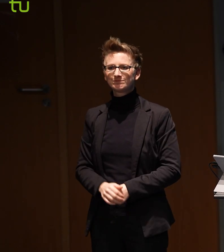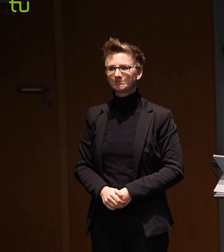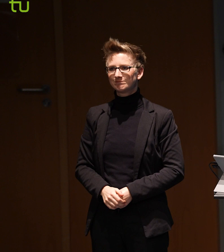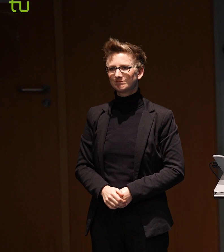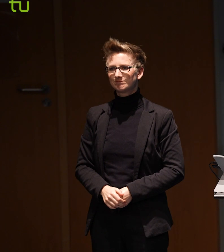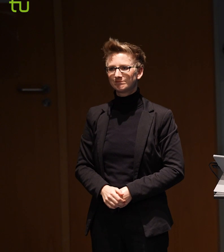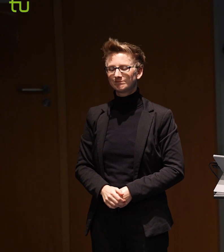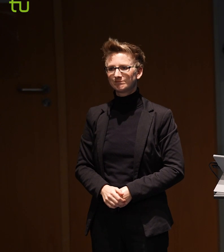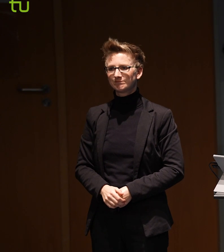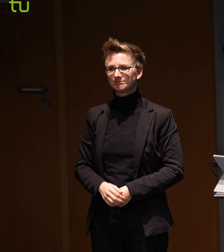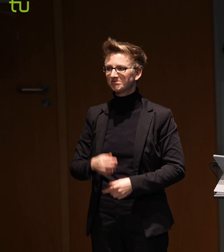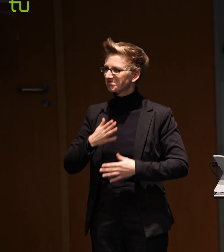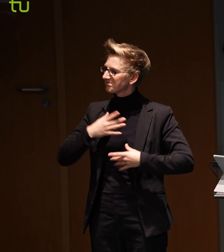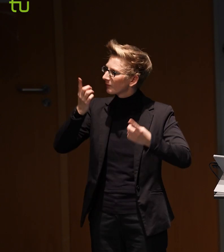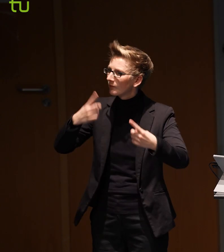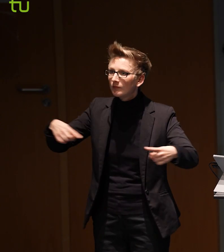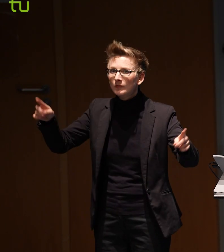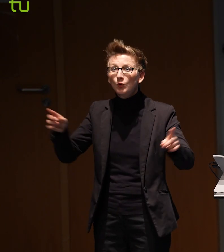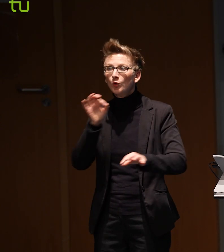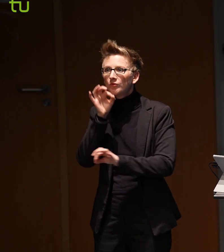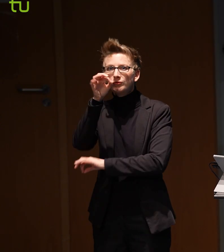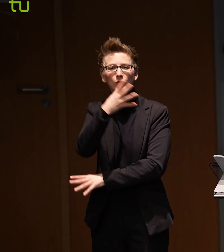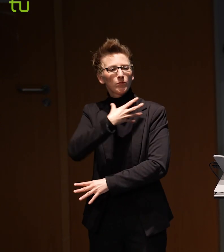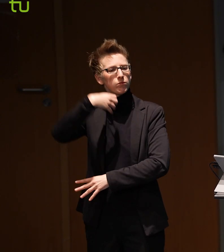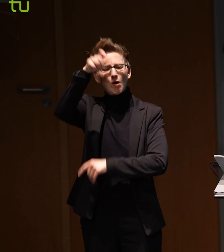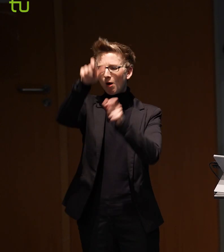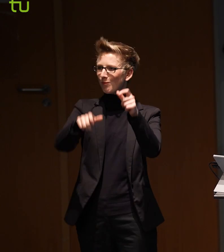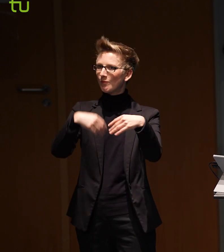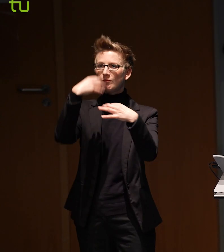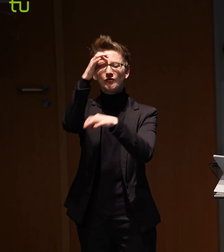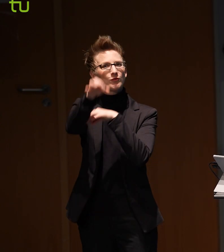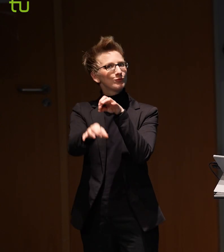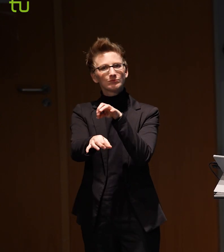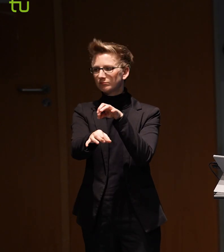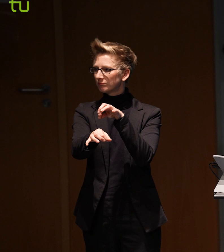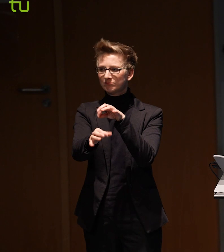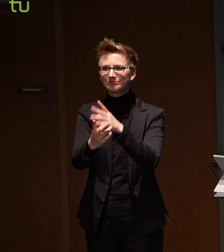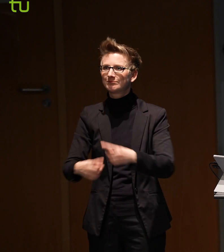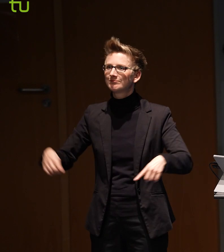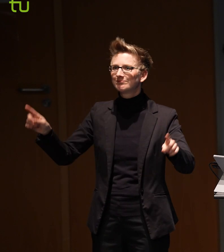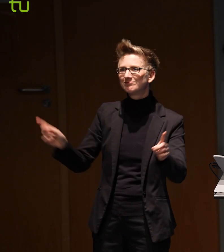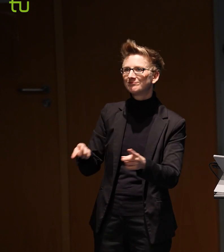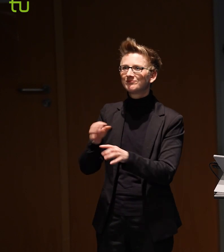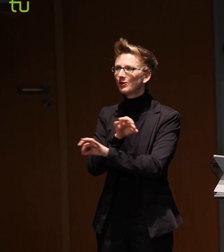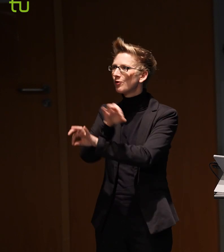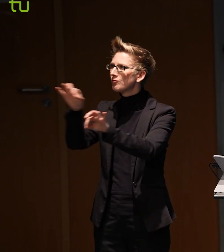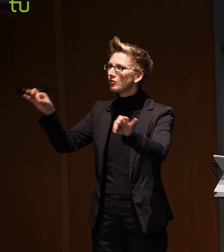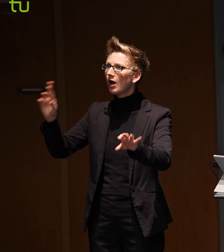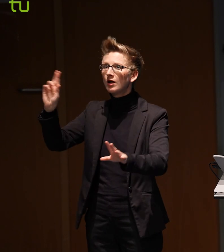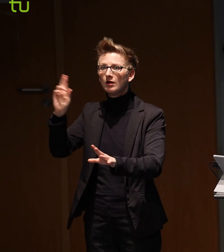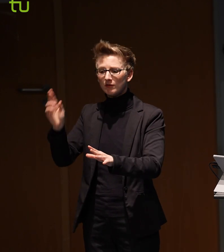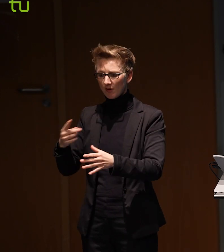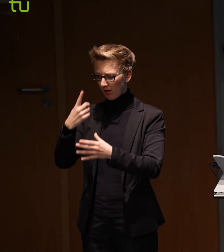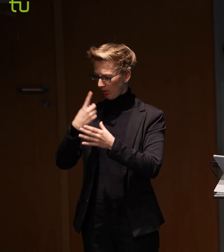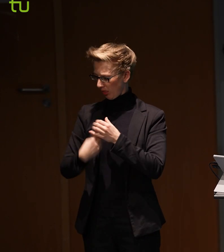Ich spiele meinen Marsch nicht nur für Sieger. Ich spiele großartige Märsche für besiegte